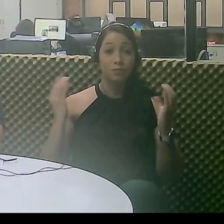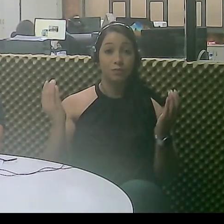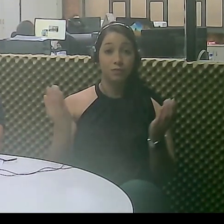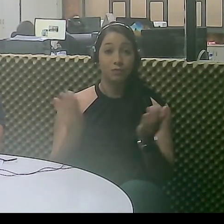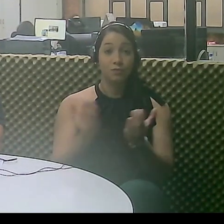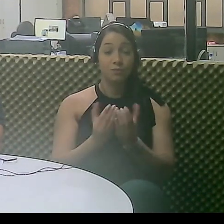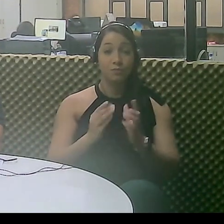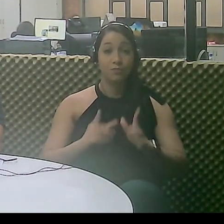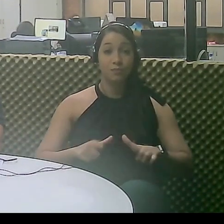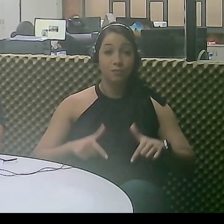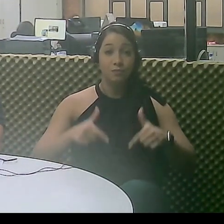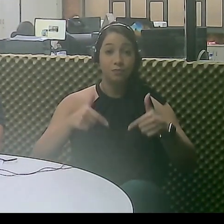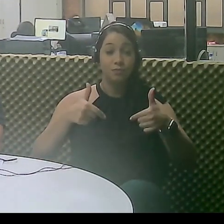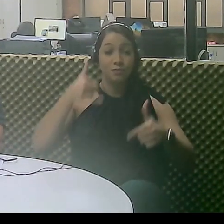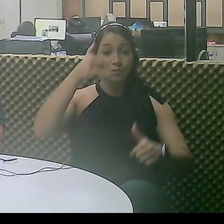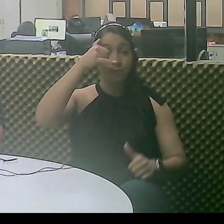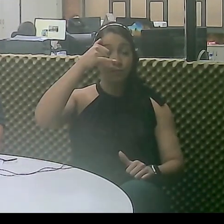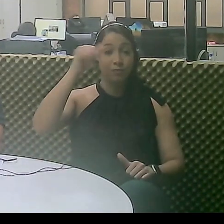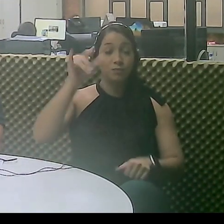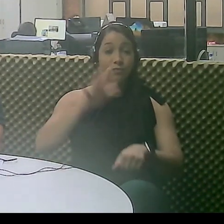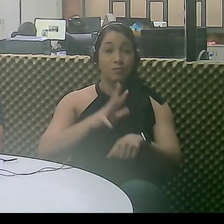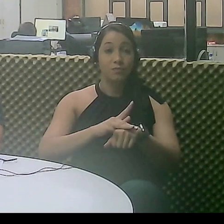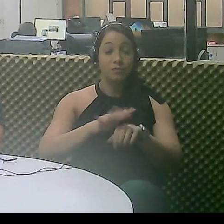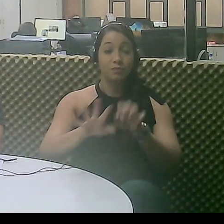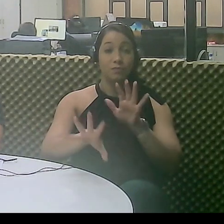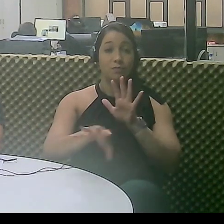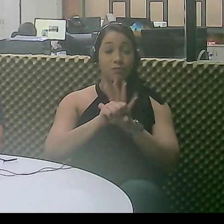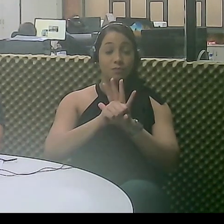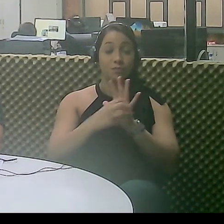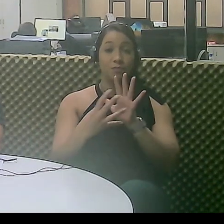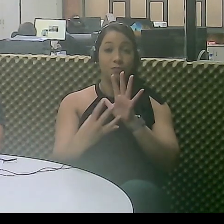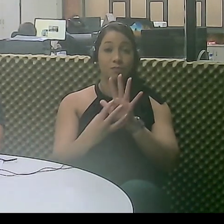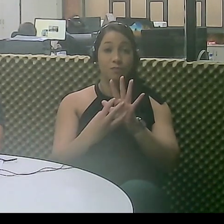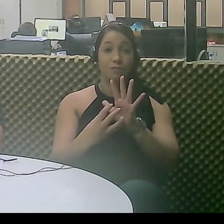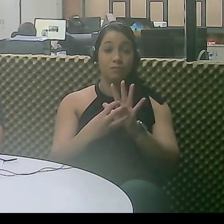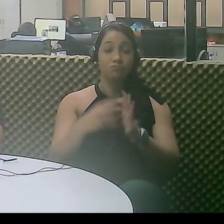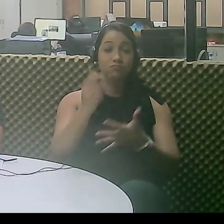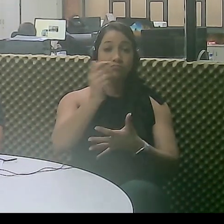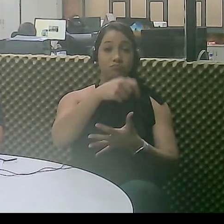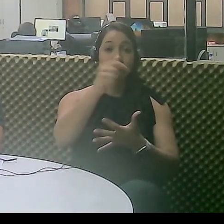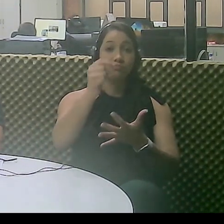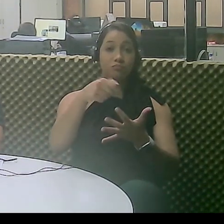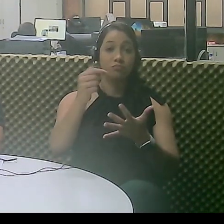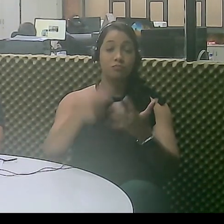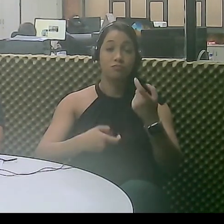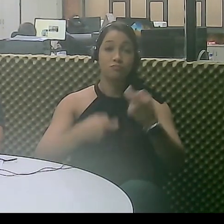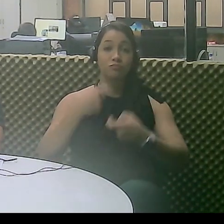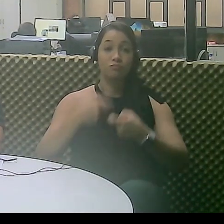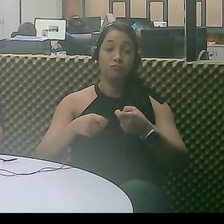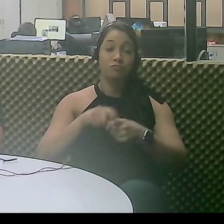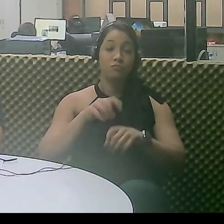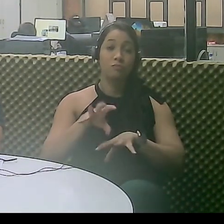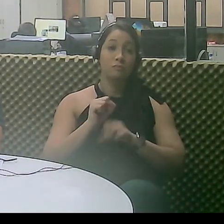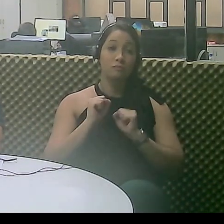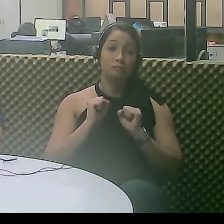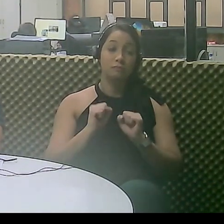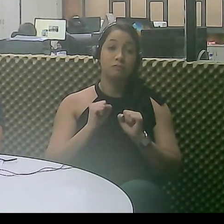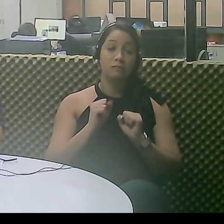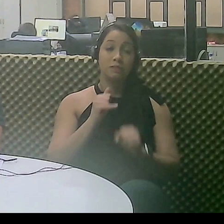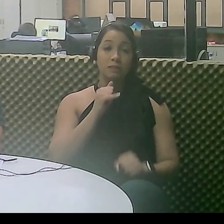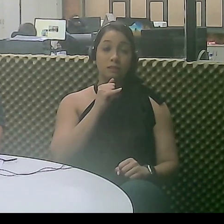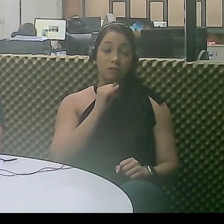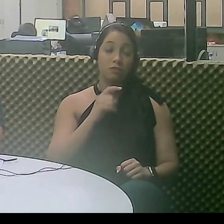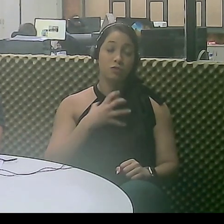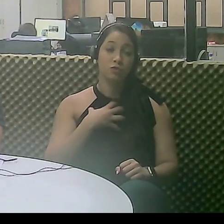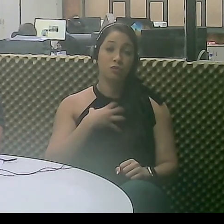as ações de prevenção contra o vírus HIV, a AIDS e outras infecções sexualmente transmissíveis como forma